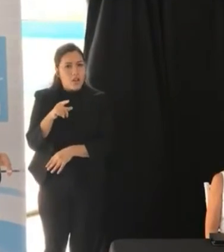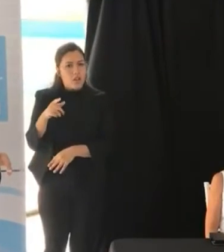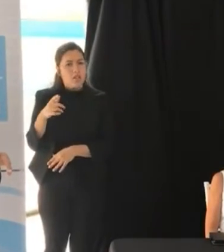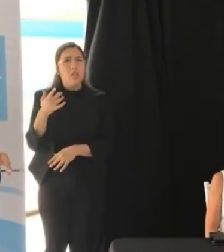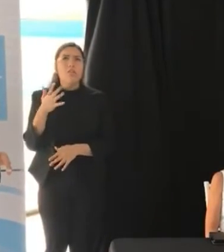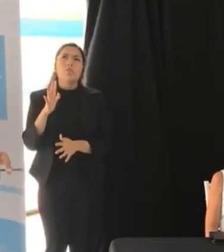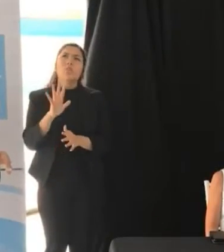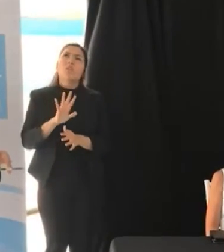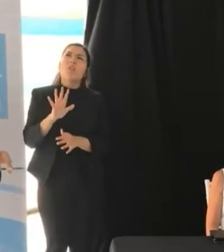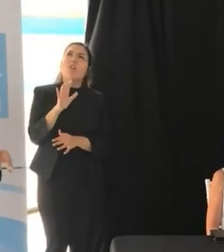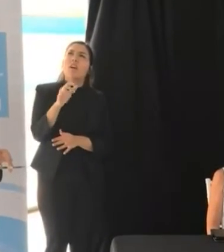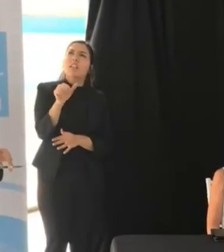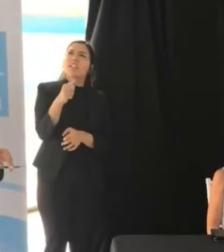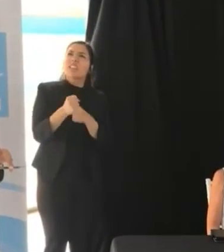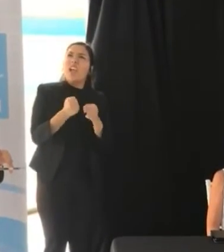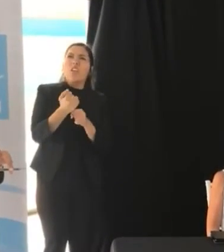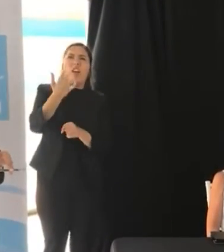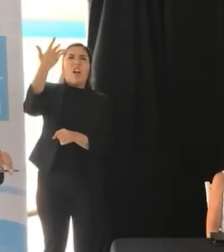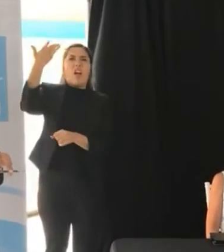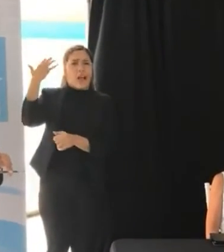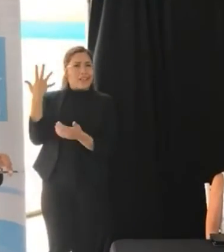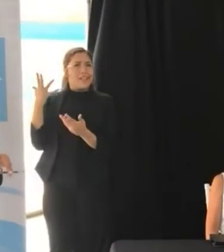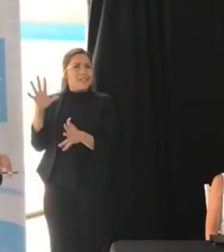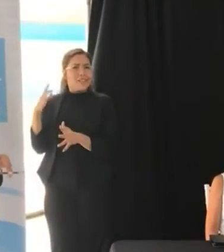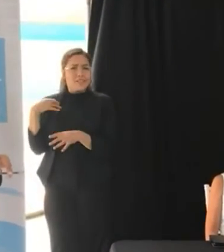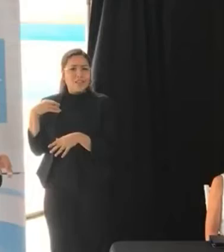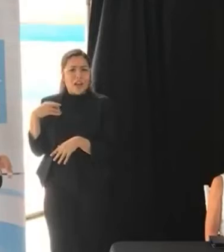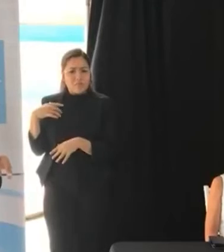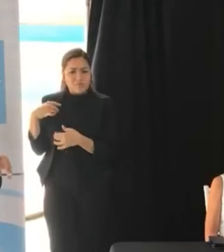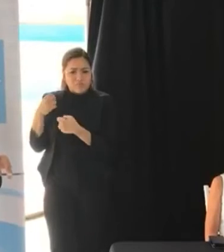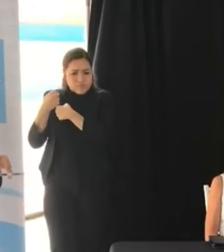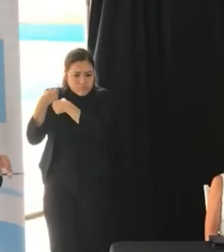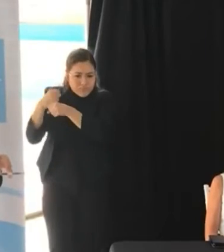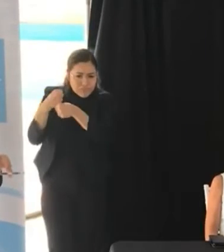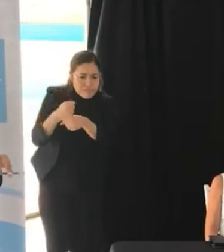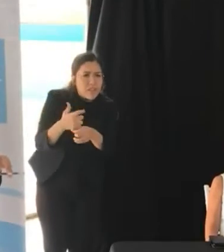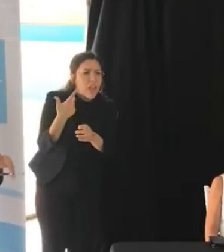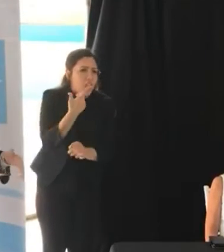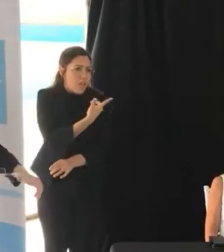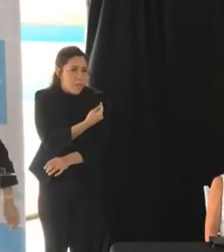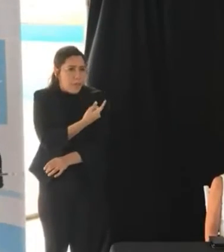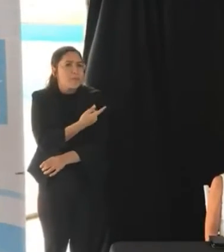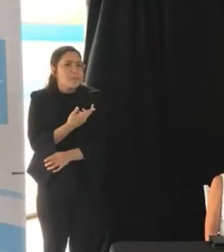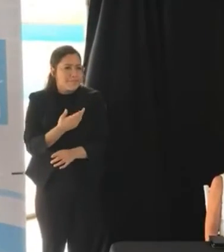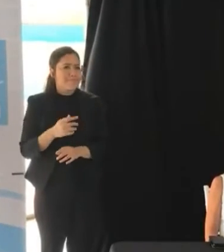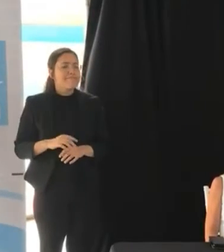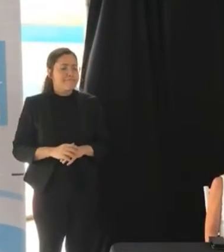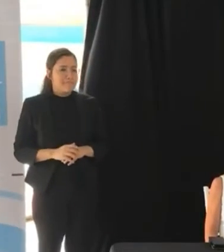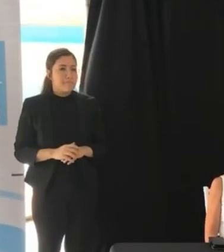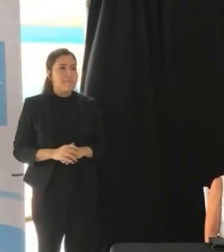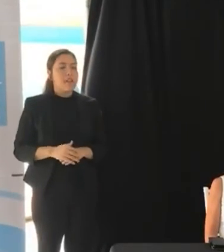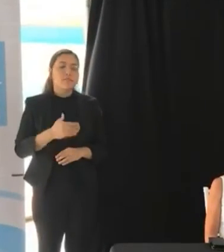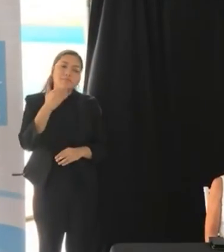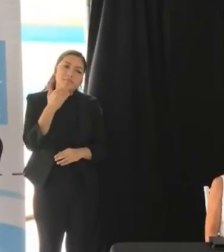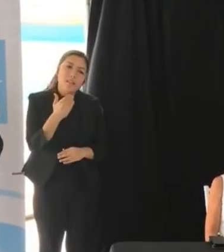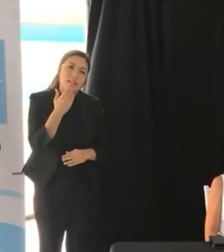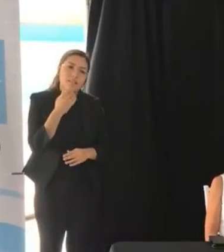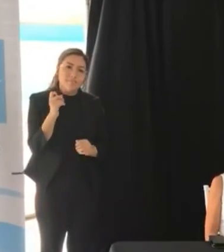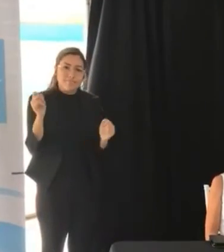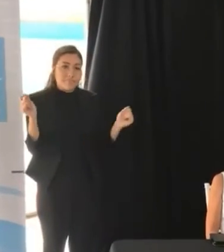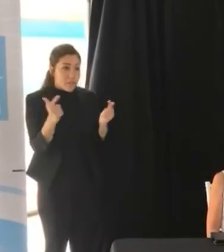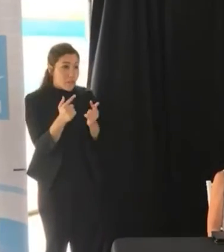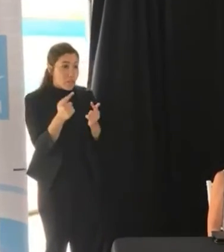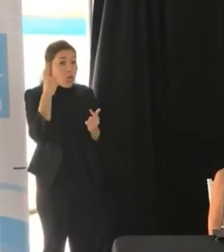vacunando con diferentes iniciativas, y hoy nos toca COVID. Así que gracias a todos por cubrir